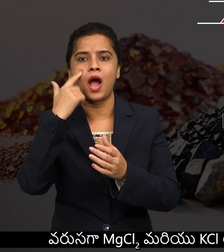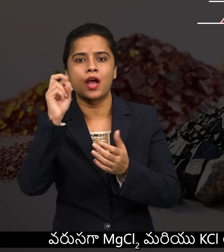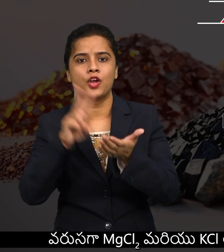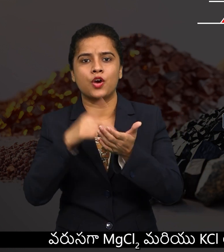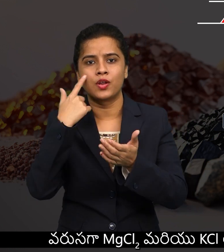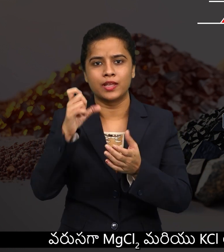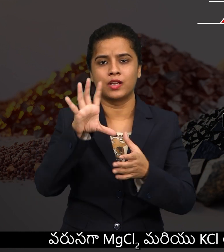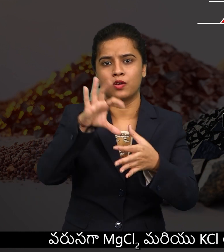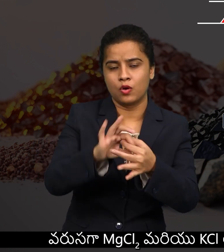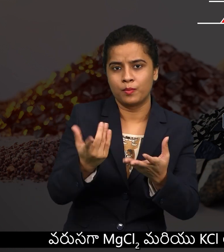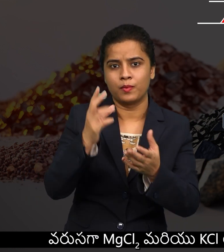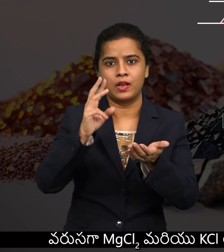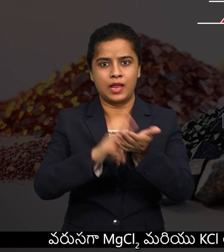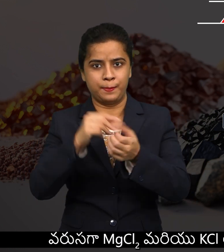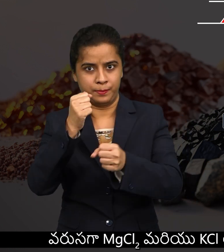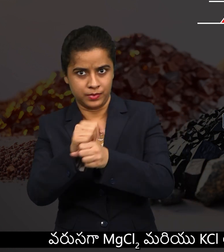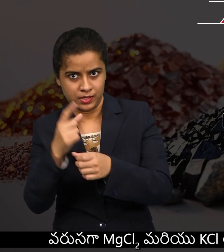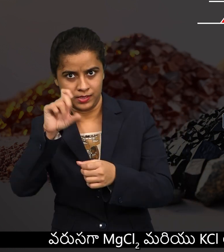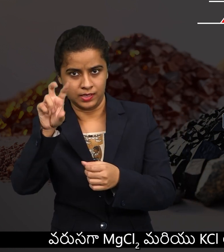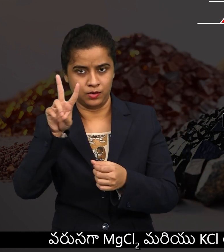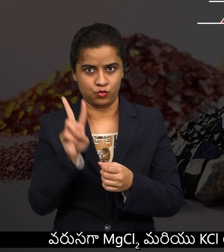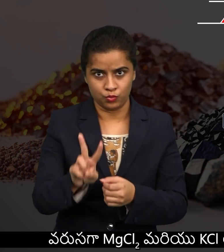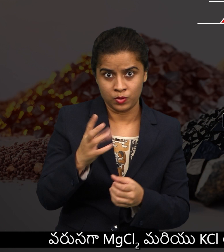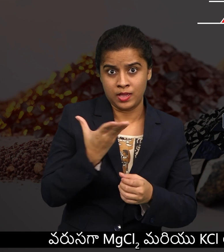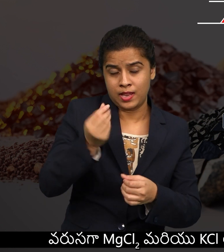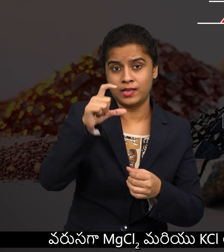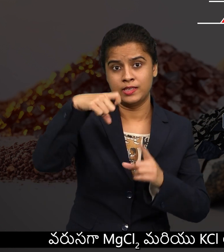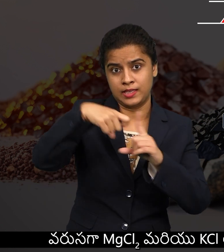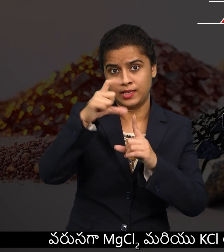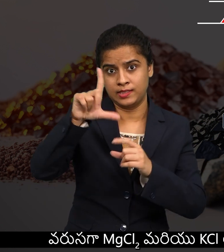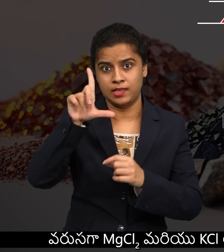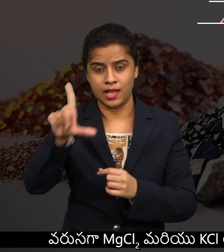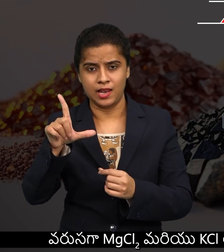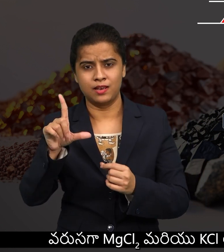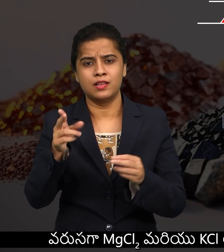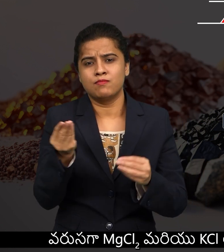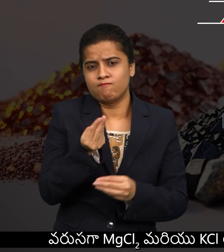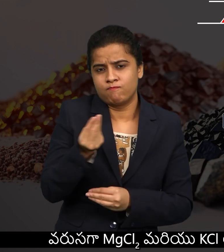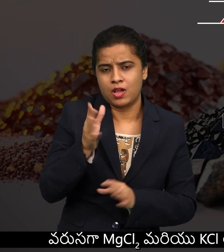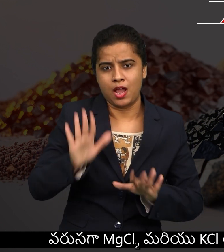MgCl2 మరియు KCl అనే అయాన్ సమ్మేళనాలను ఏర్పరుస్తాయి.